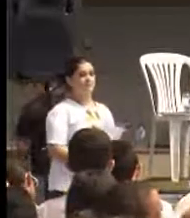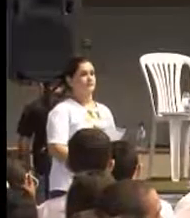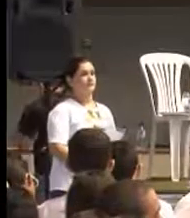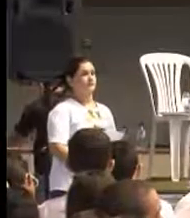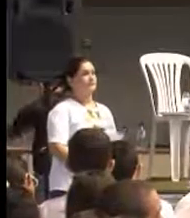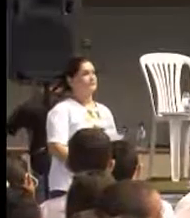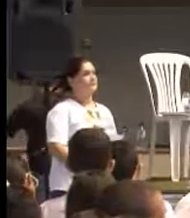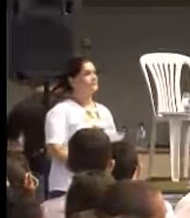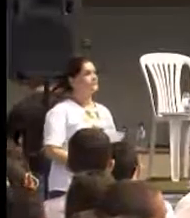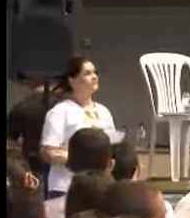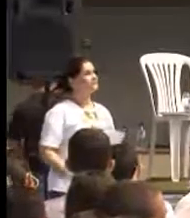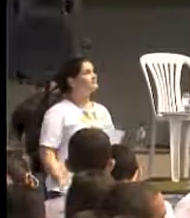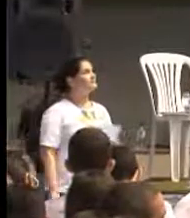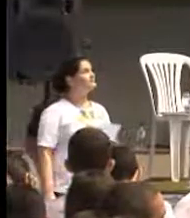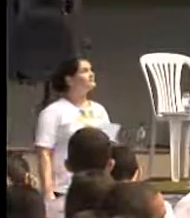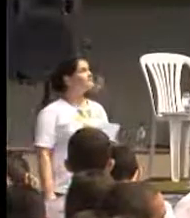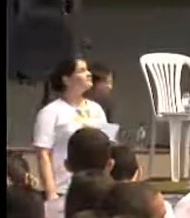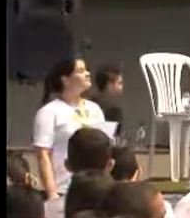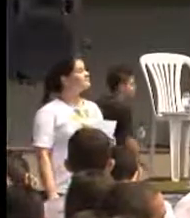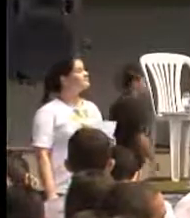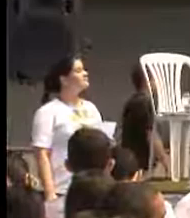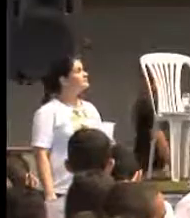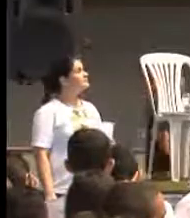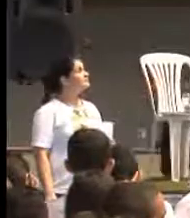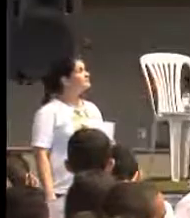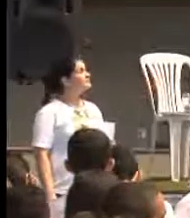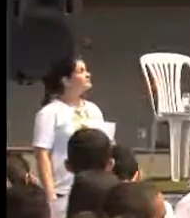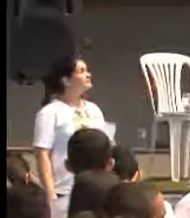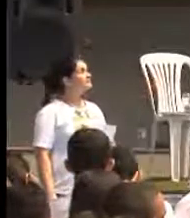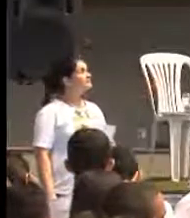V-I-N, vim. Rei, vim.